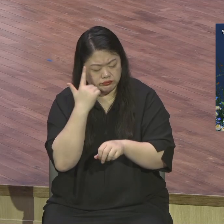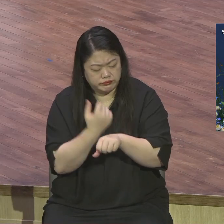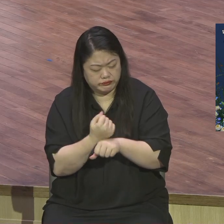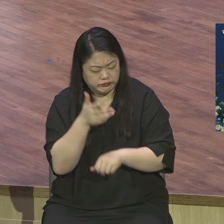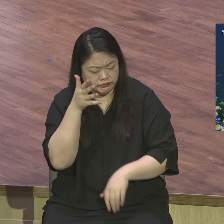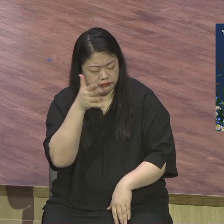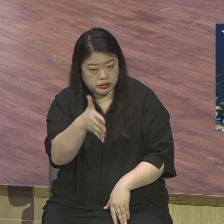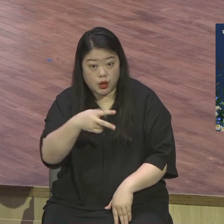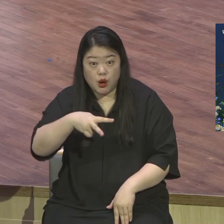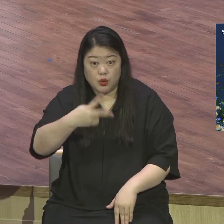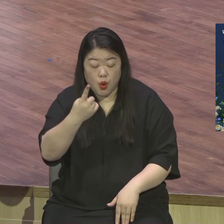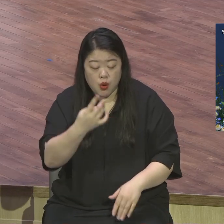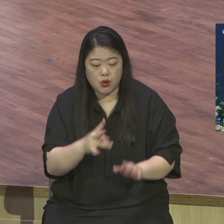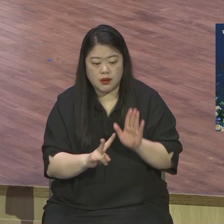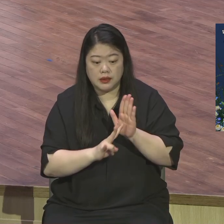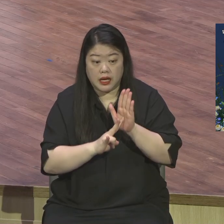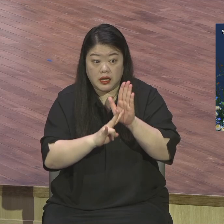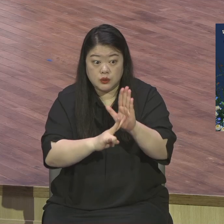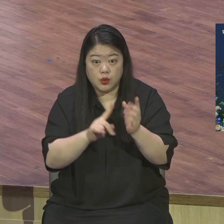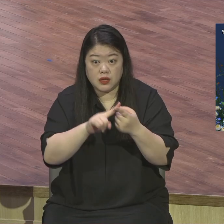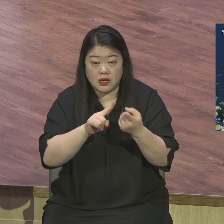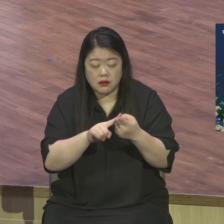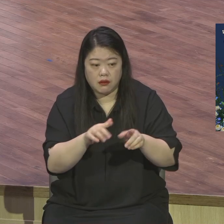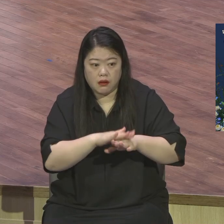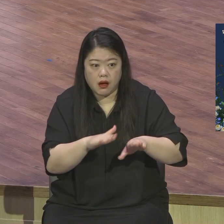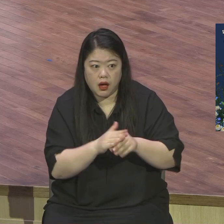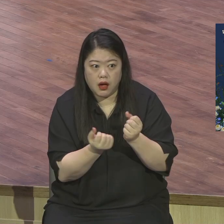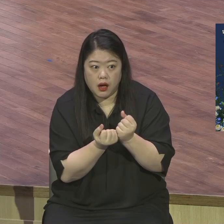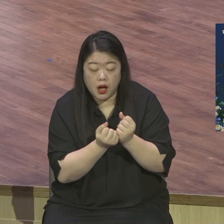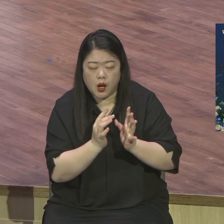악령이 그걸 기가 막히게도 해석을 해요.